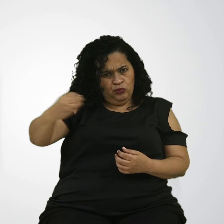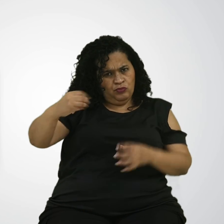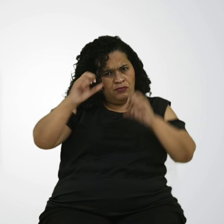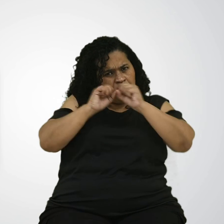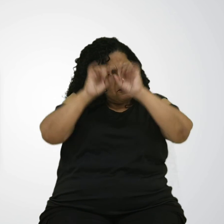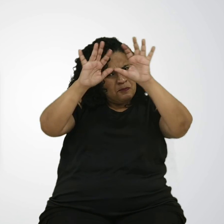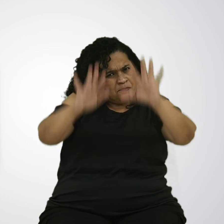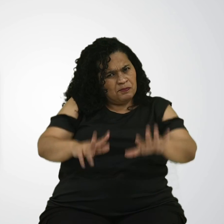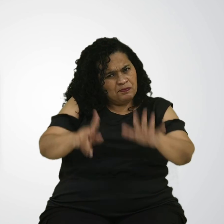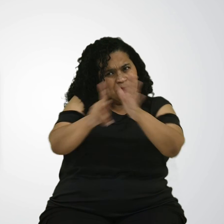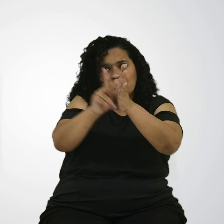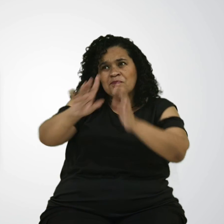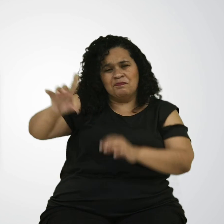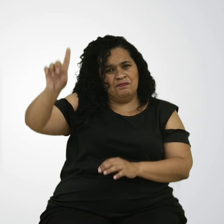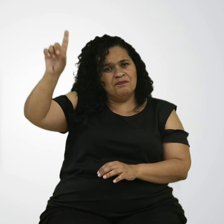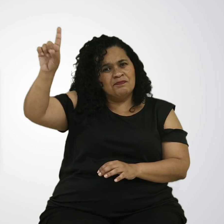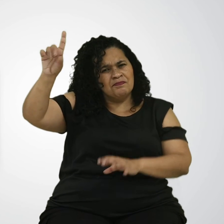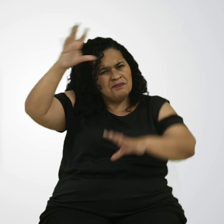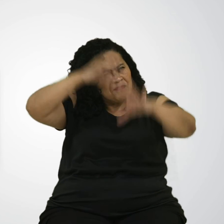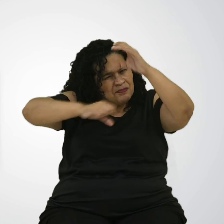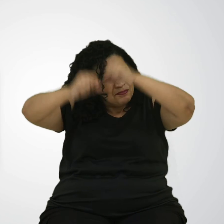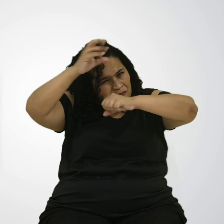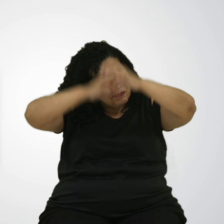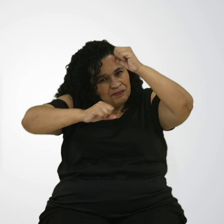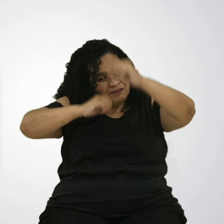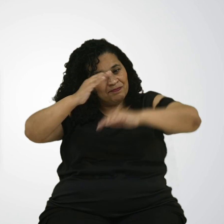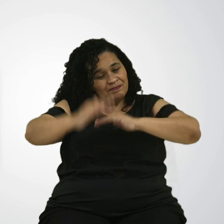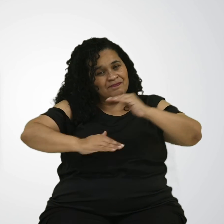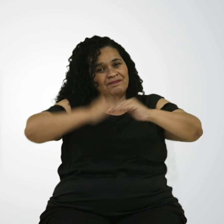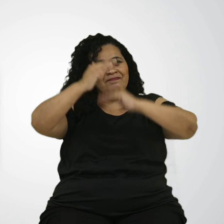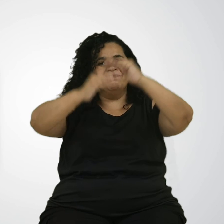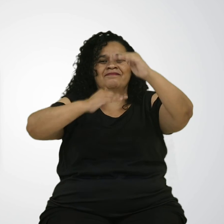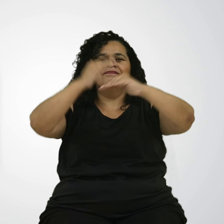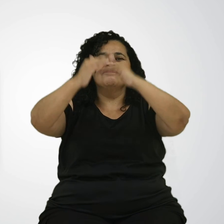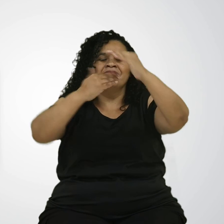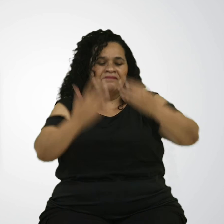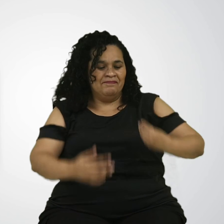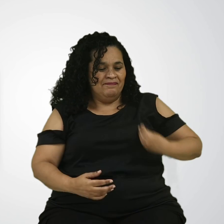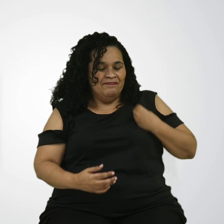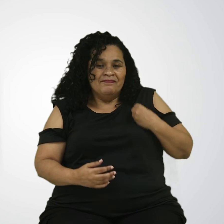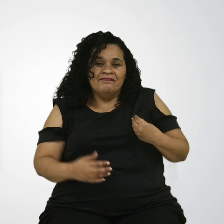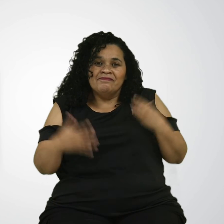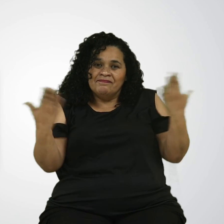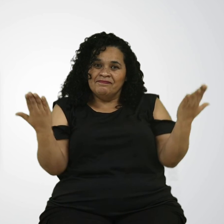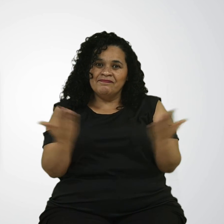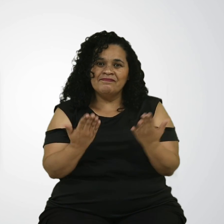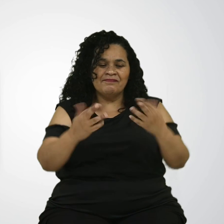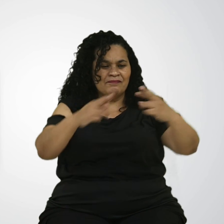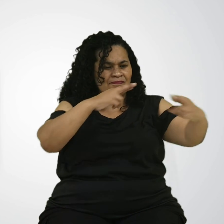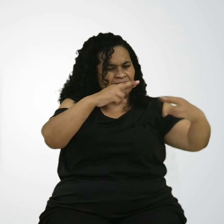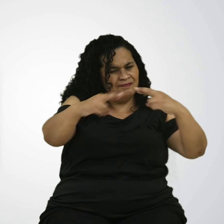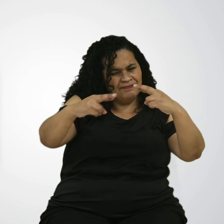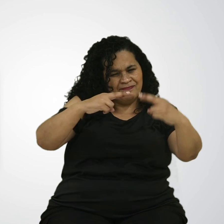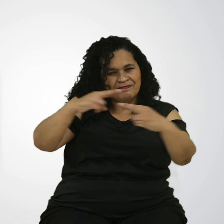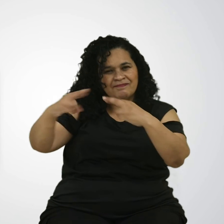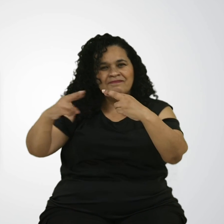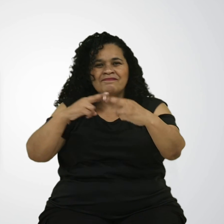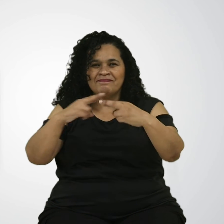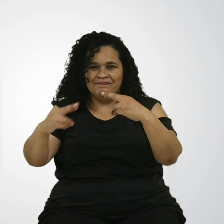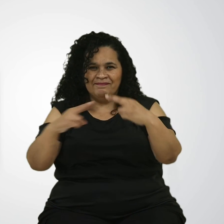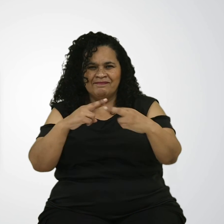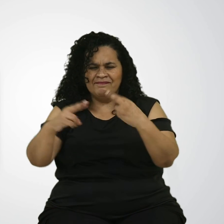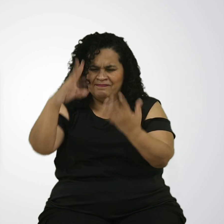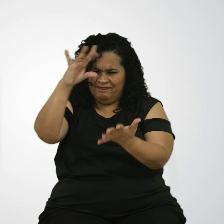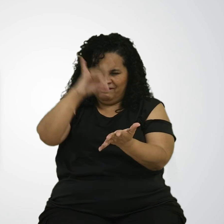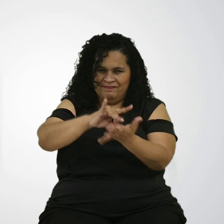mas aprenda a desenvolver essa nova fase, aprenda a se relacionar com